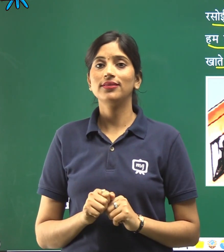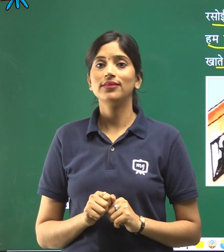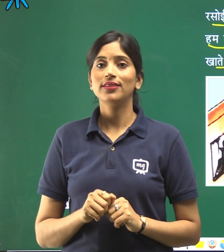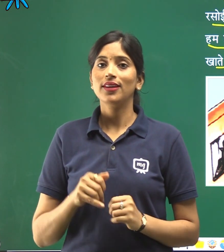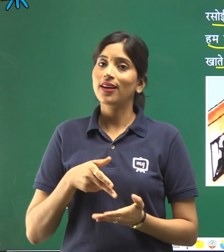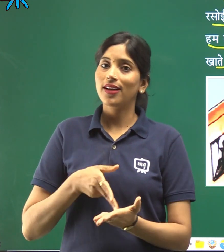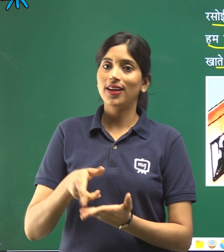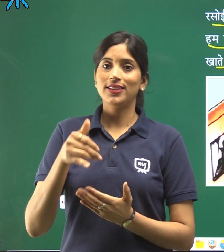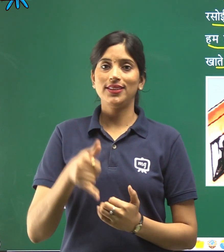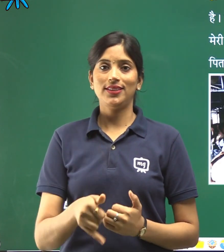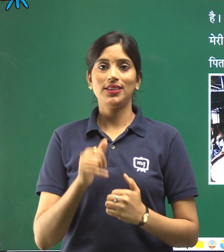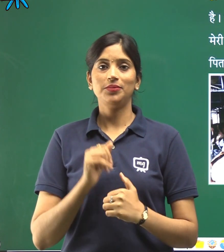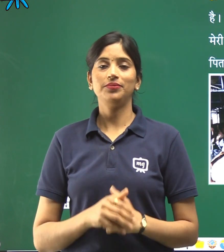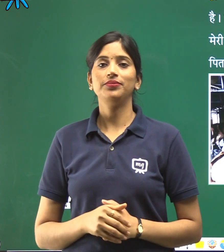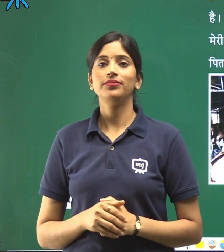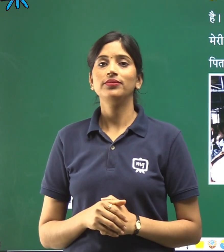करते हैं।